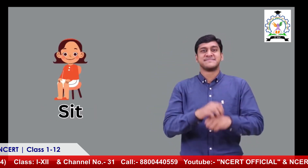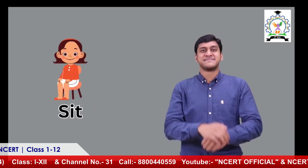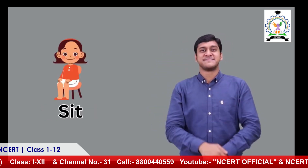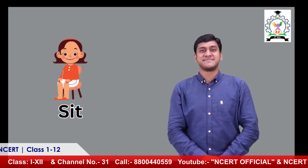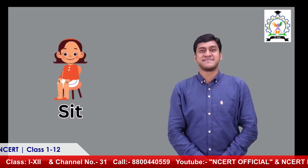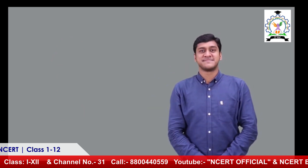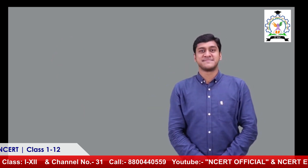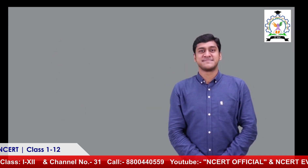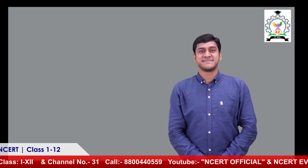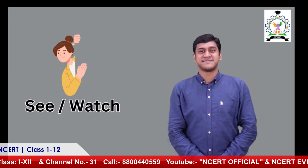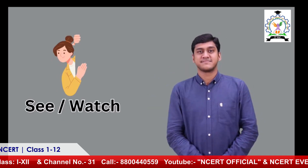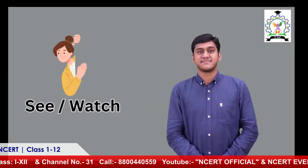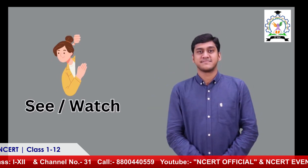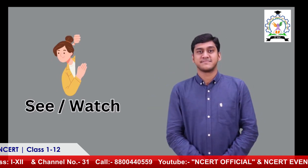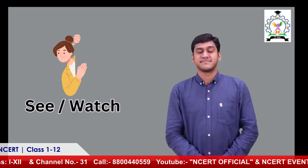बैठना,